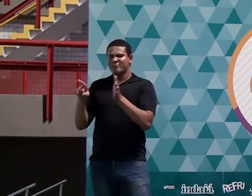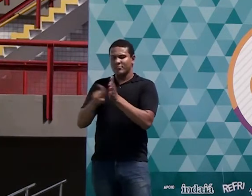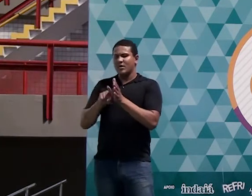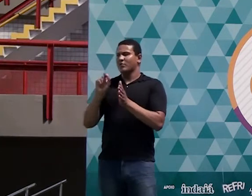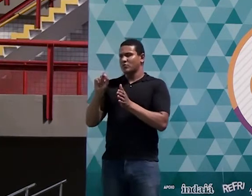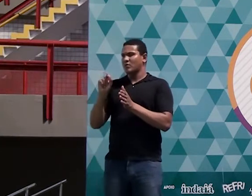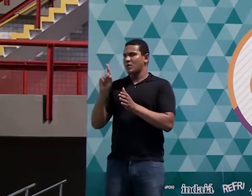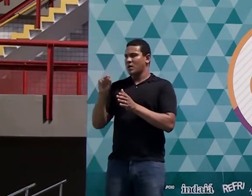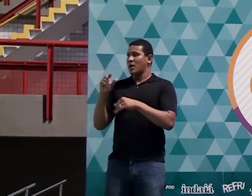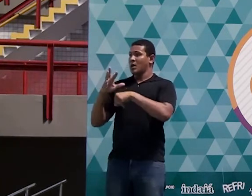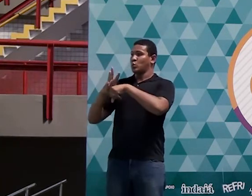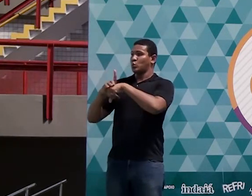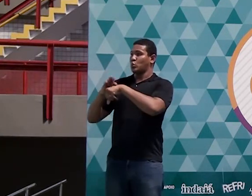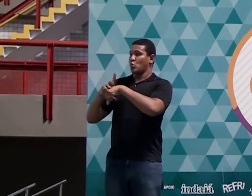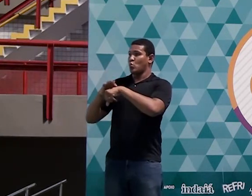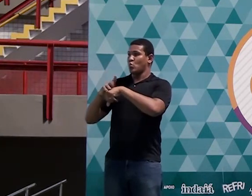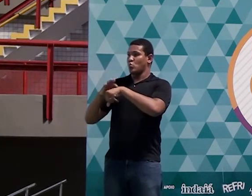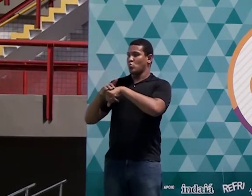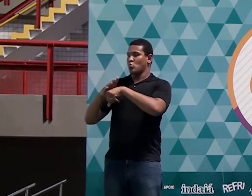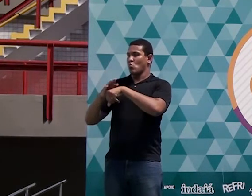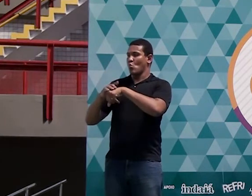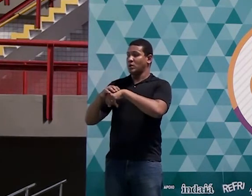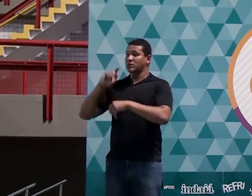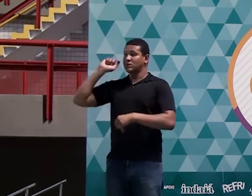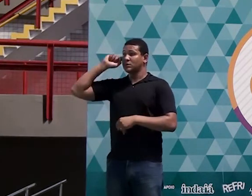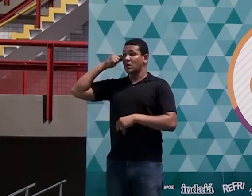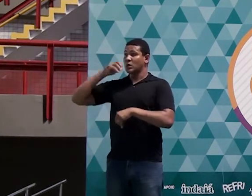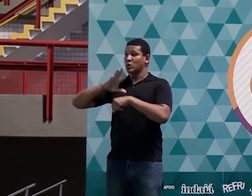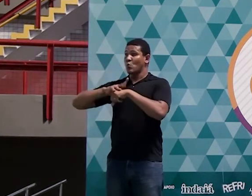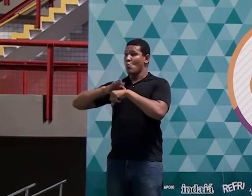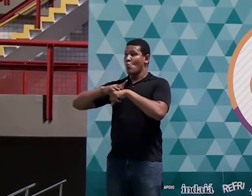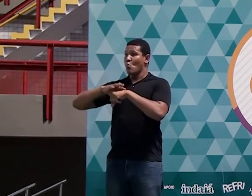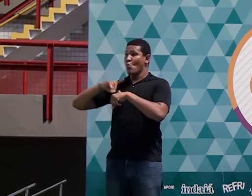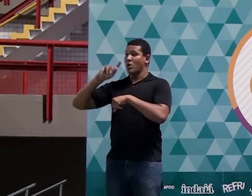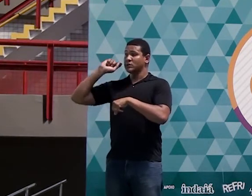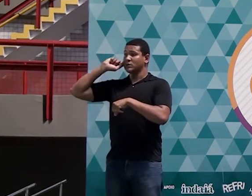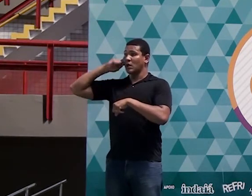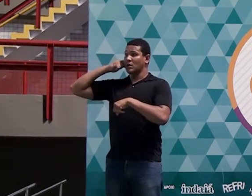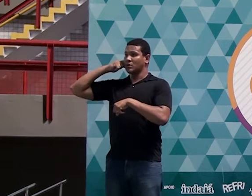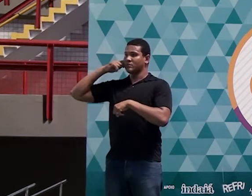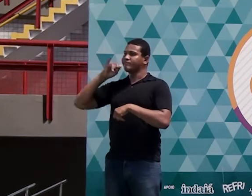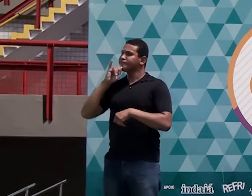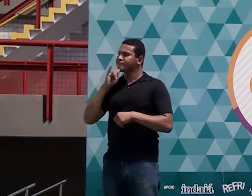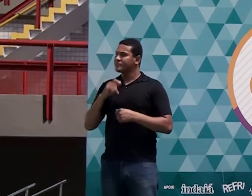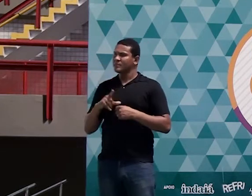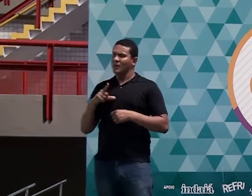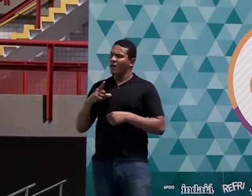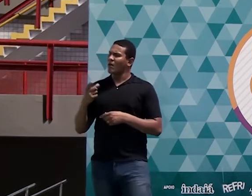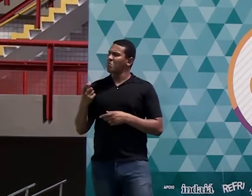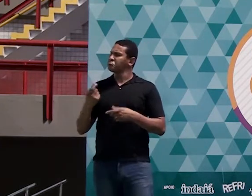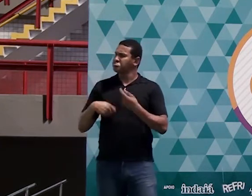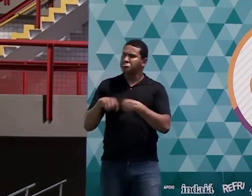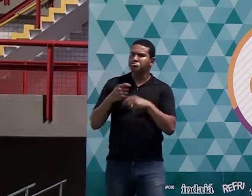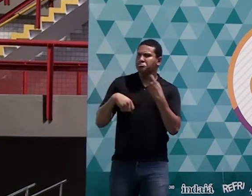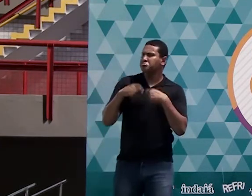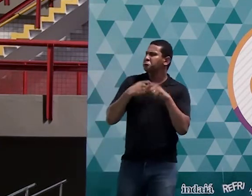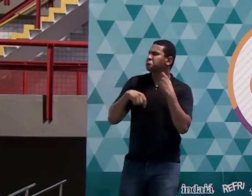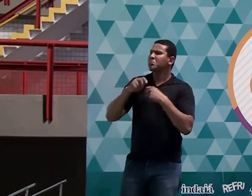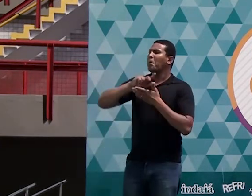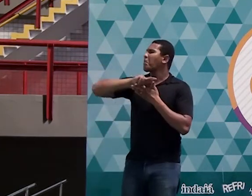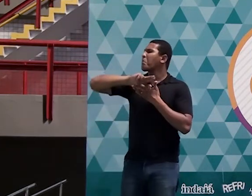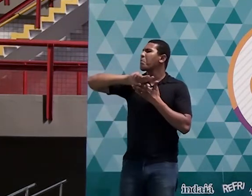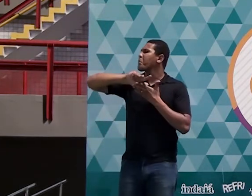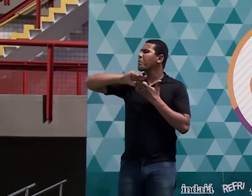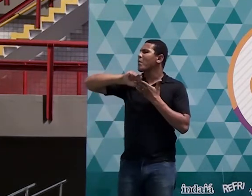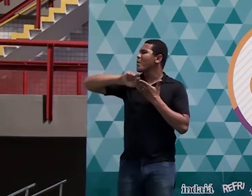a doença da peste negra. Eles estavam vendendo e comprando canela, cravo, pimenta,